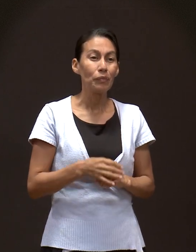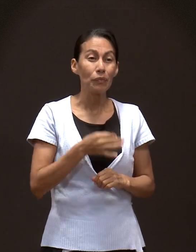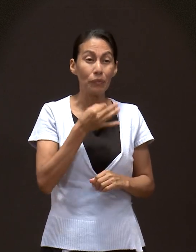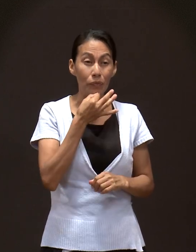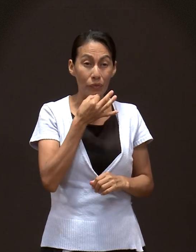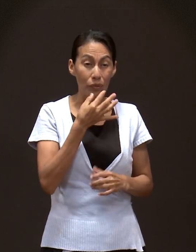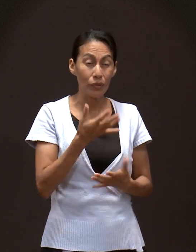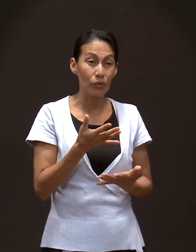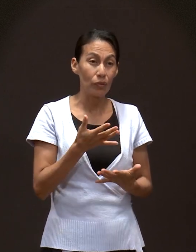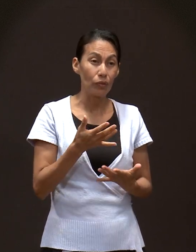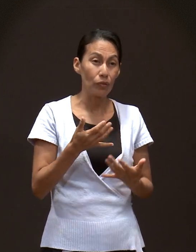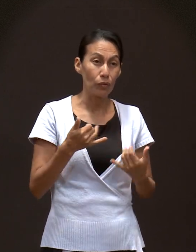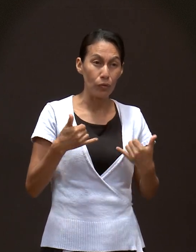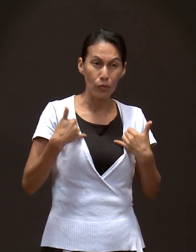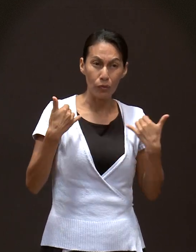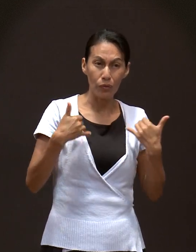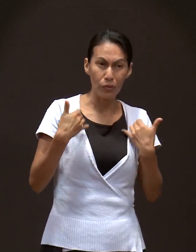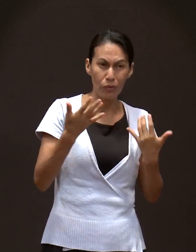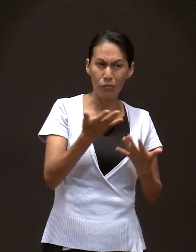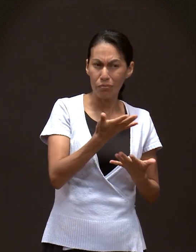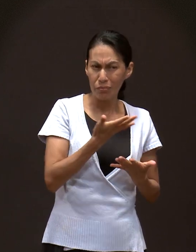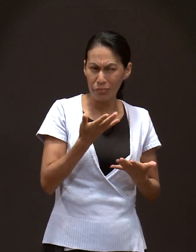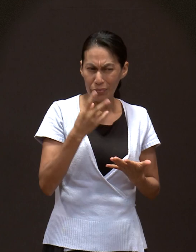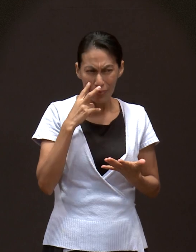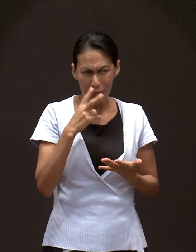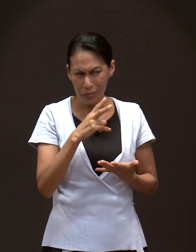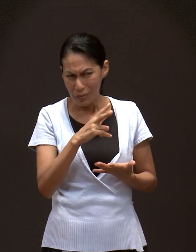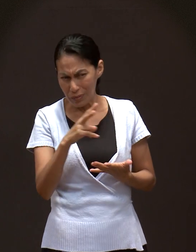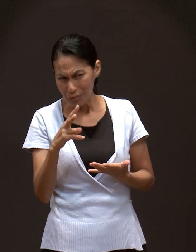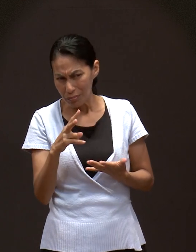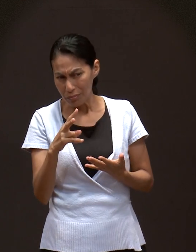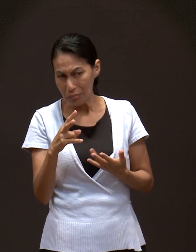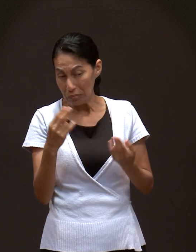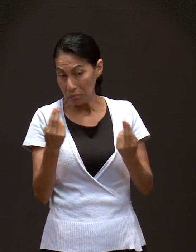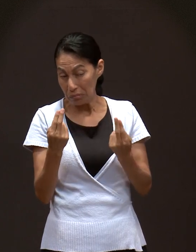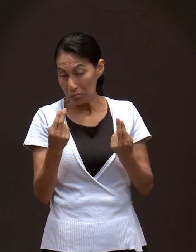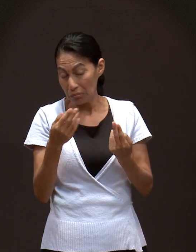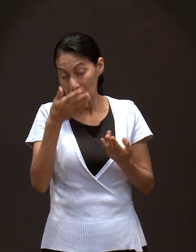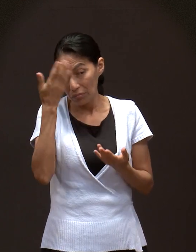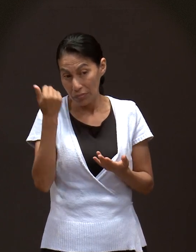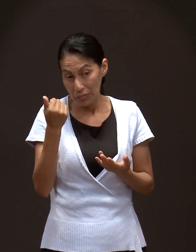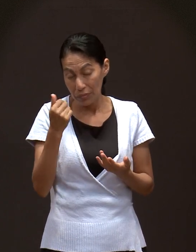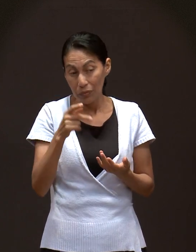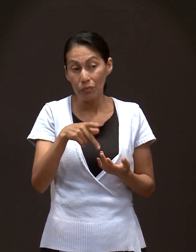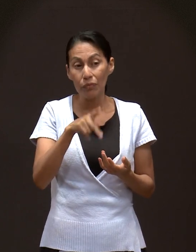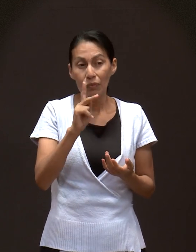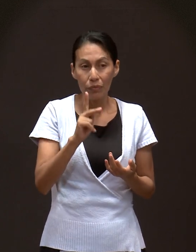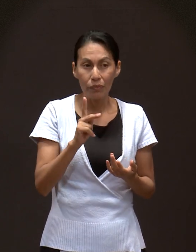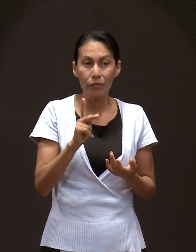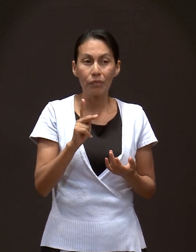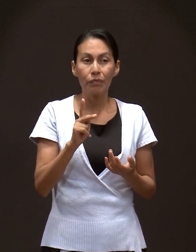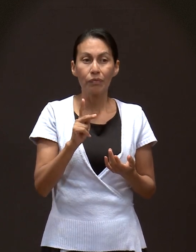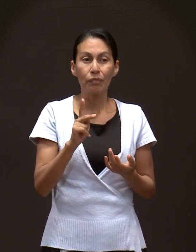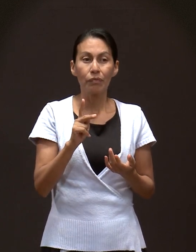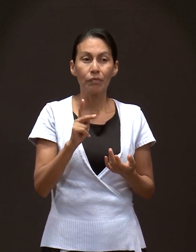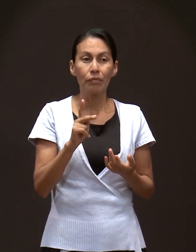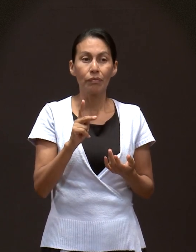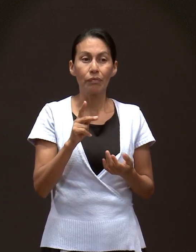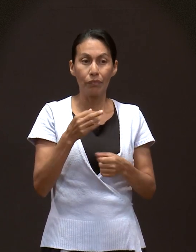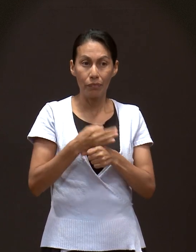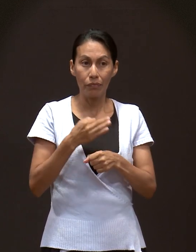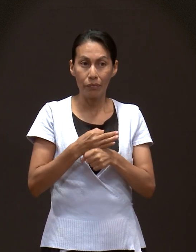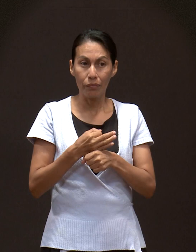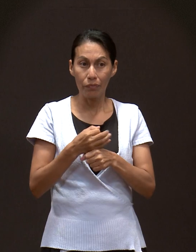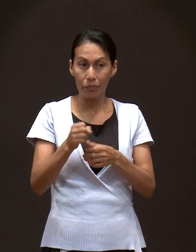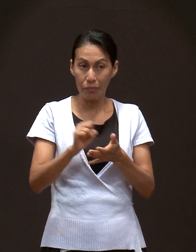Amén. Es un momento de donde los jóvenes, tú los ves, la verdad no sabemos con qué necesidades llegan, pero